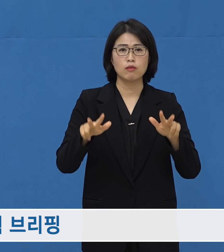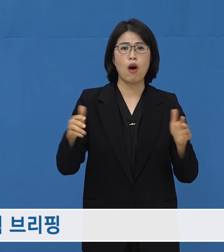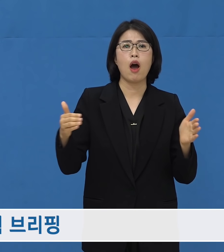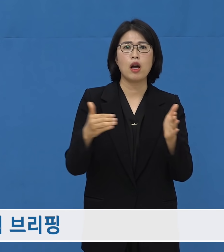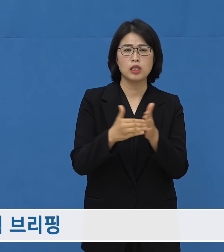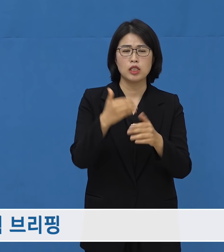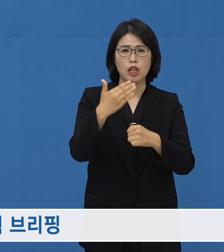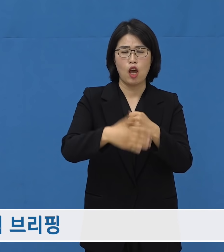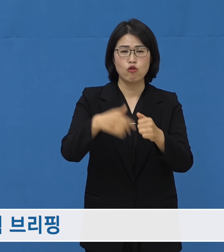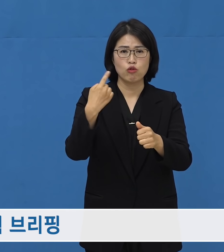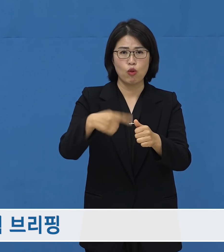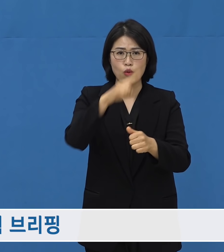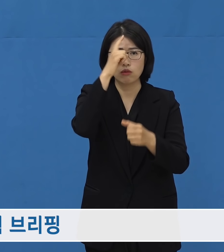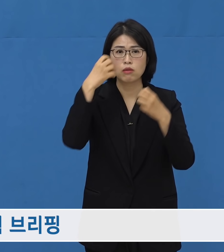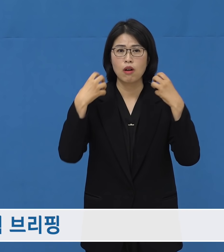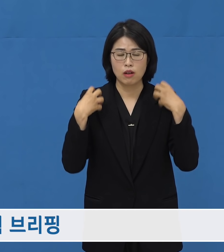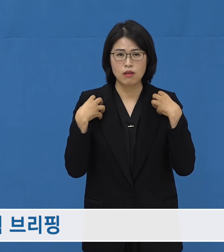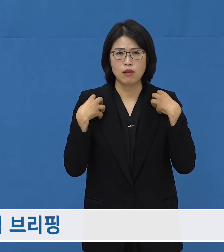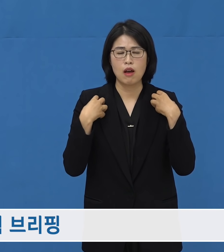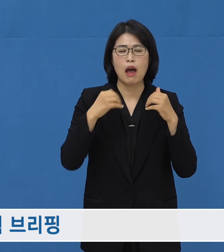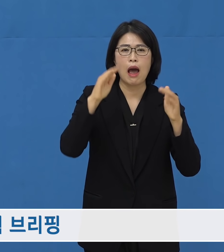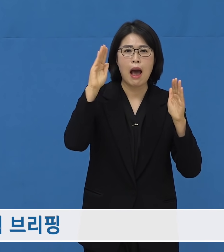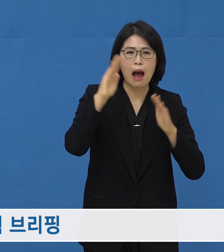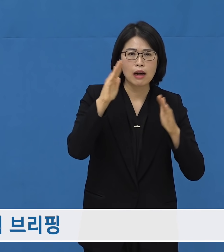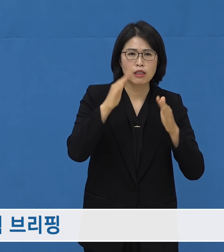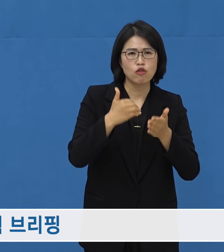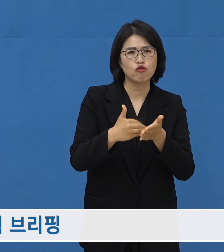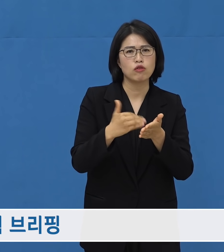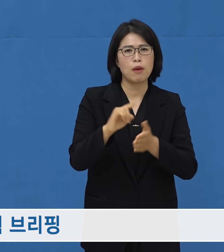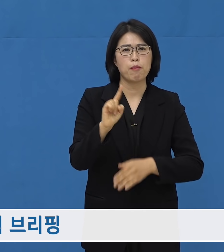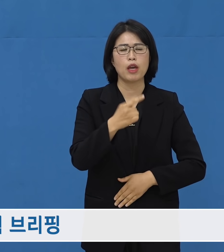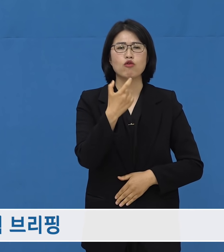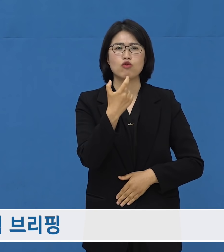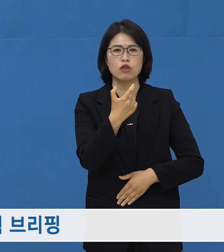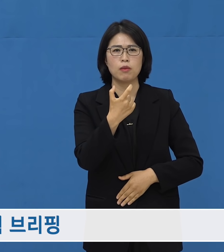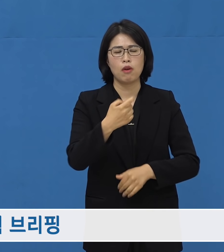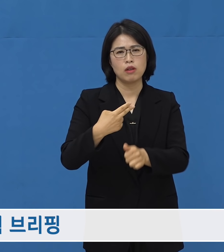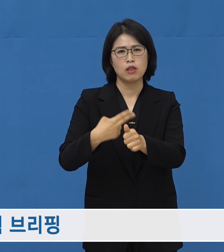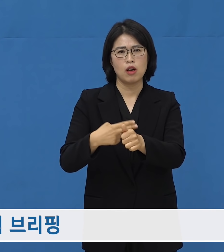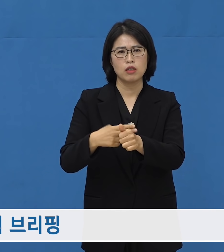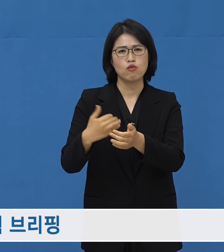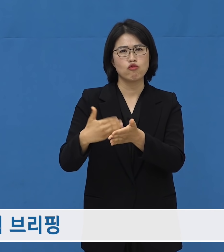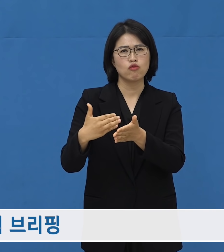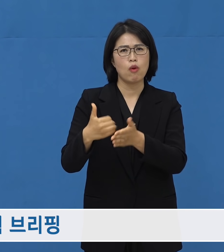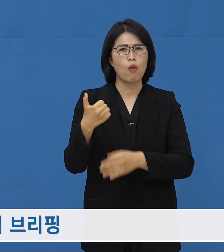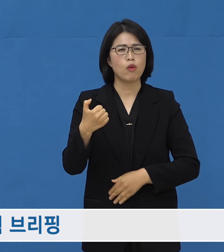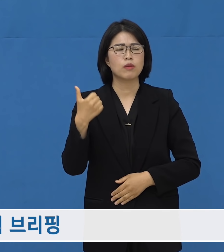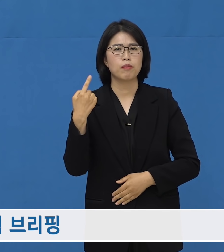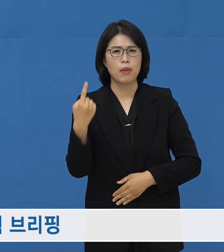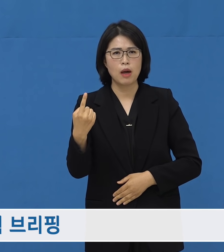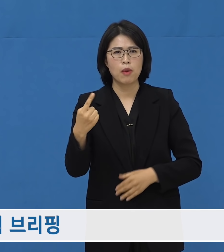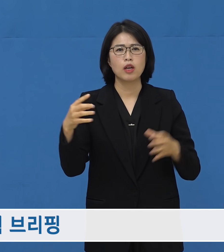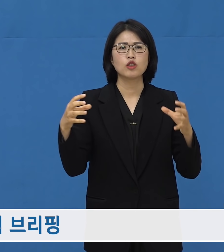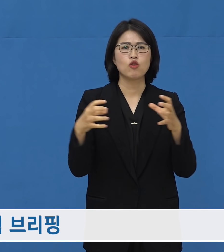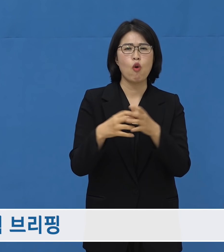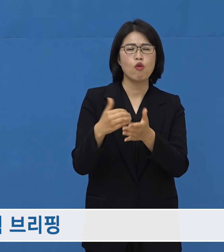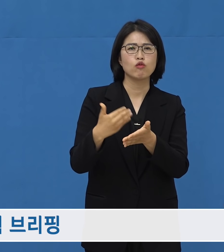지금까지 대구교육청에서는 학생 160명, 교직원 56명,